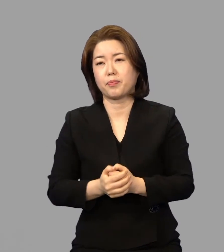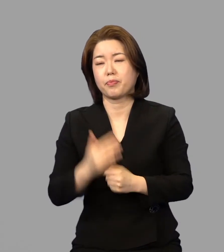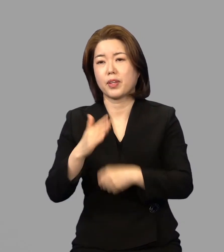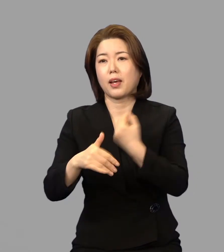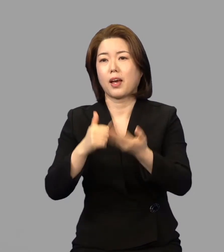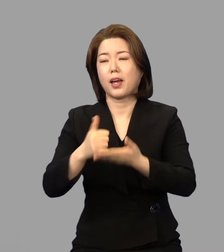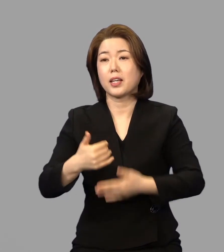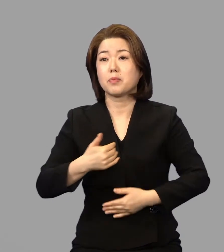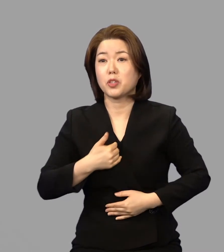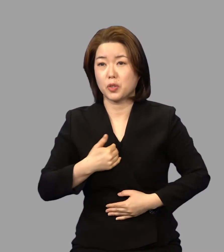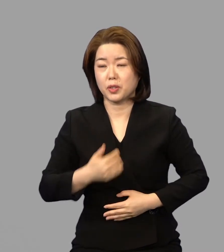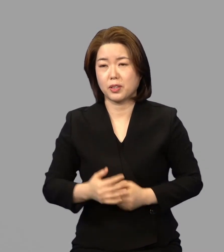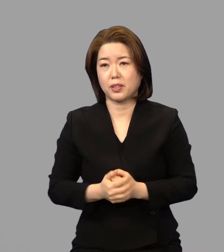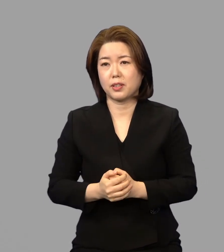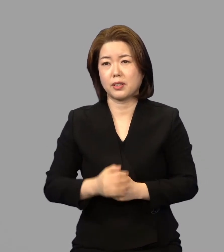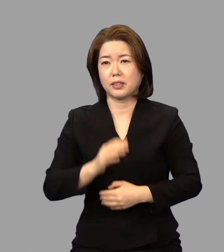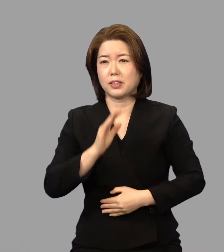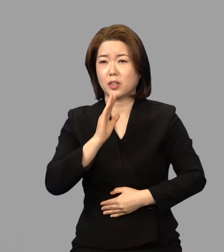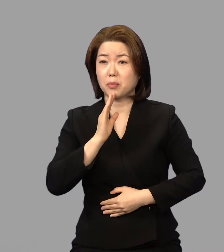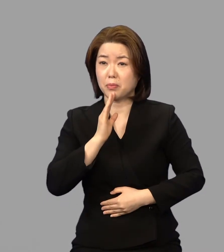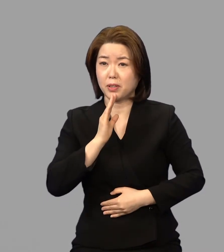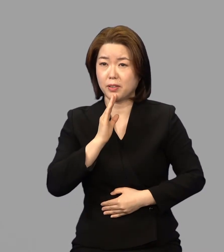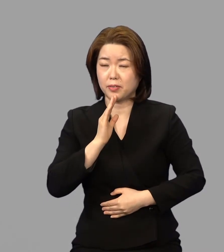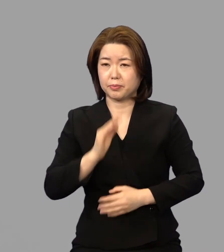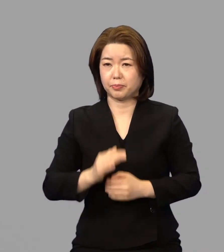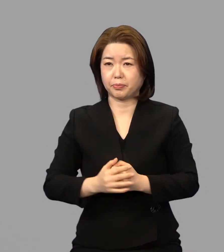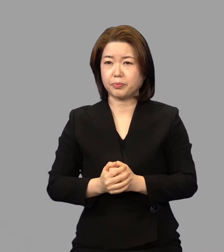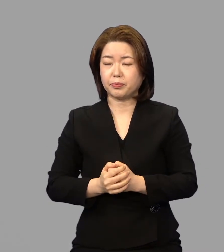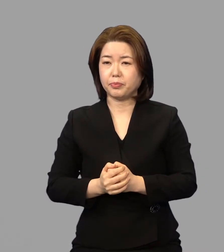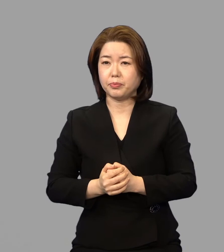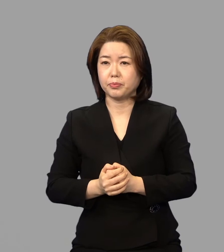하나님께서 저에게 정말